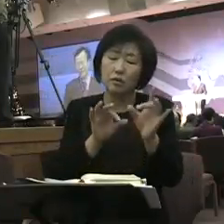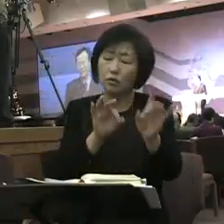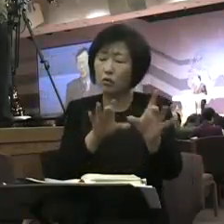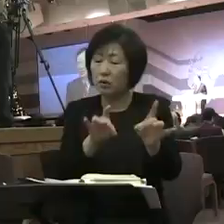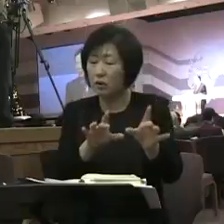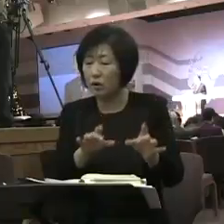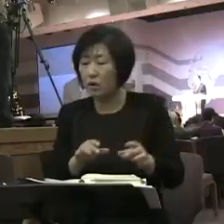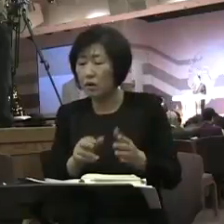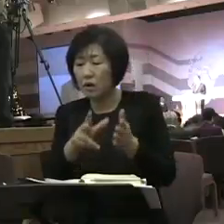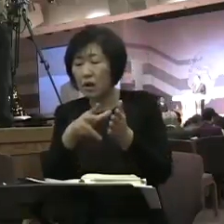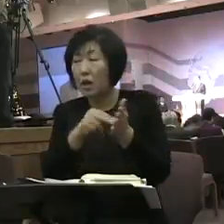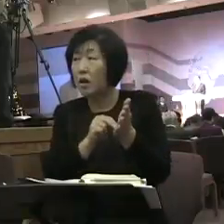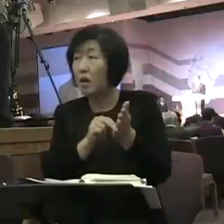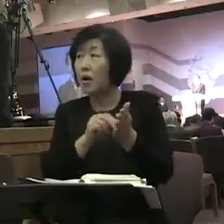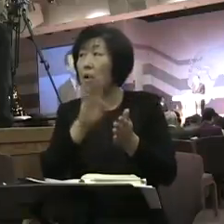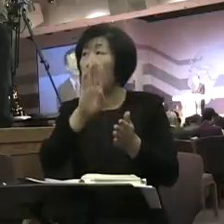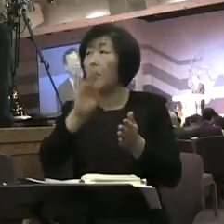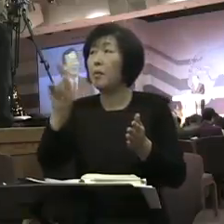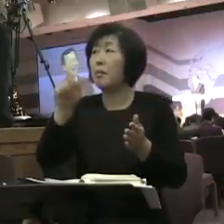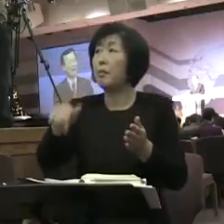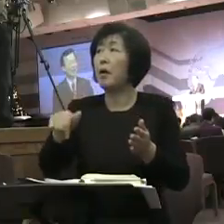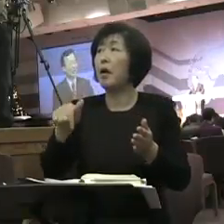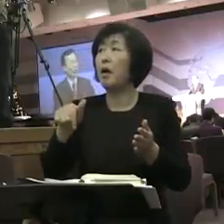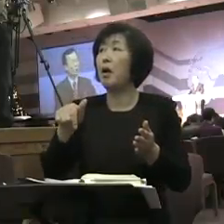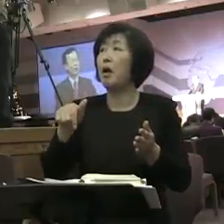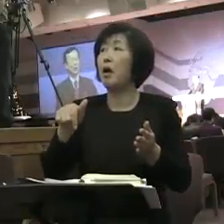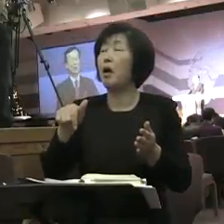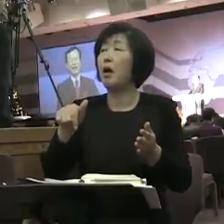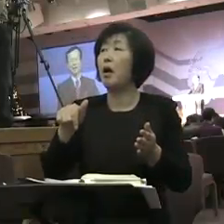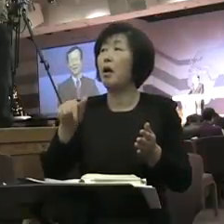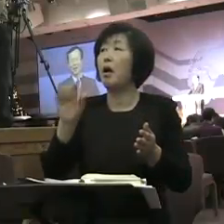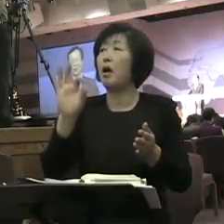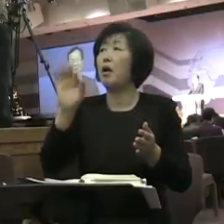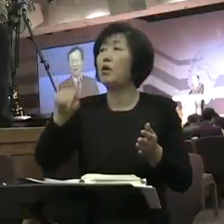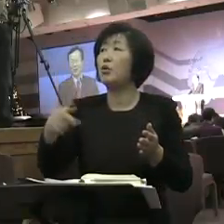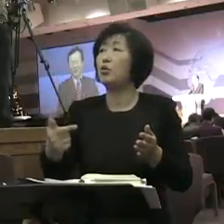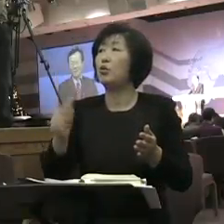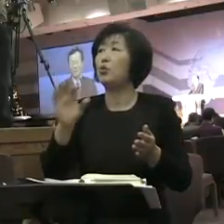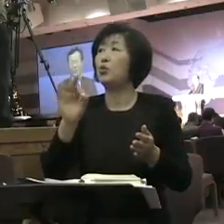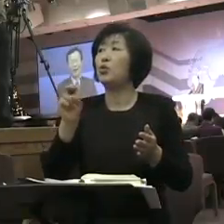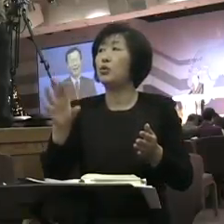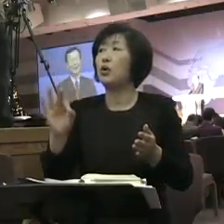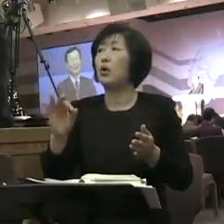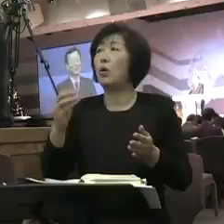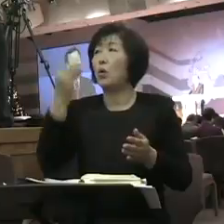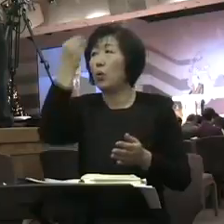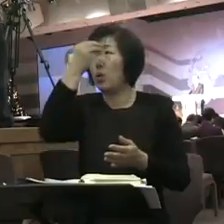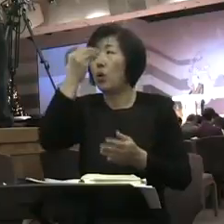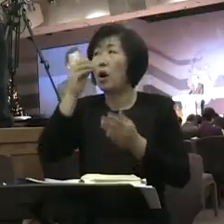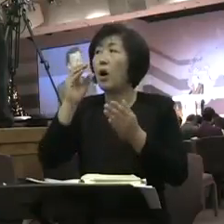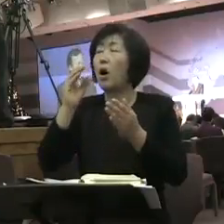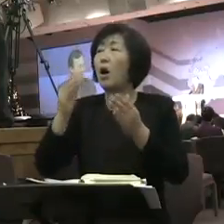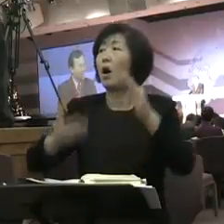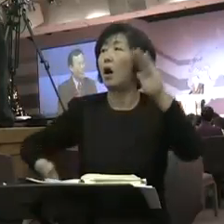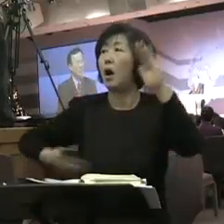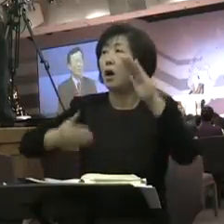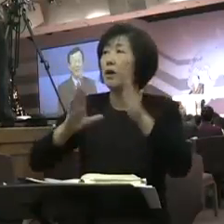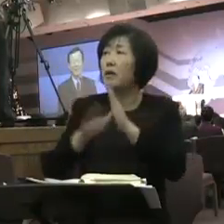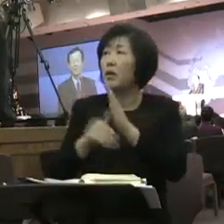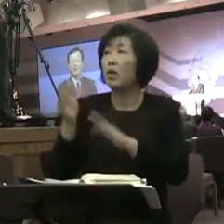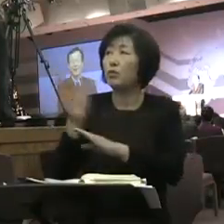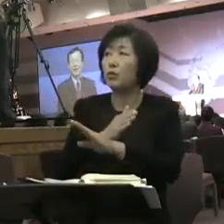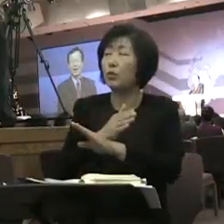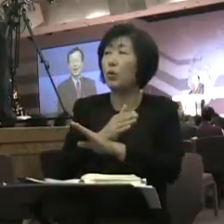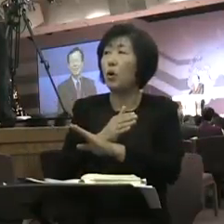제목으로 말씀을 전해주실 백운영 목사님은 제가 동부에서 자랄 때 고등학교 때부터 알았던 선배